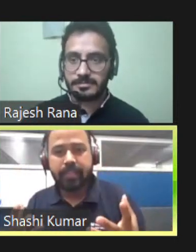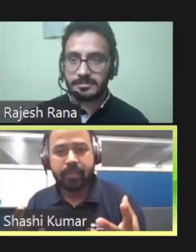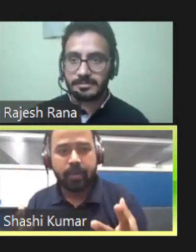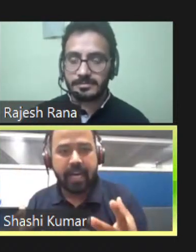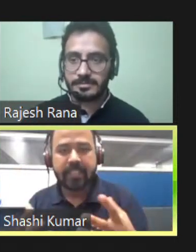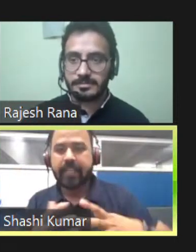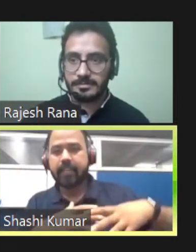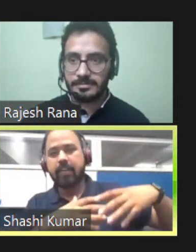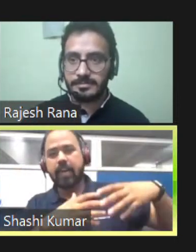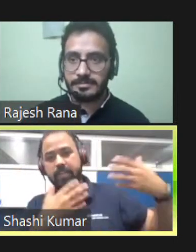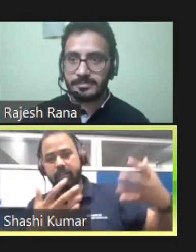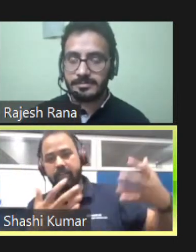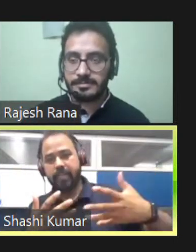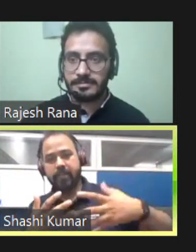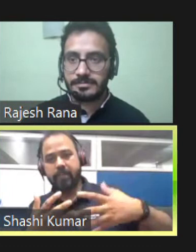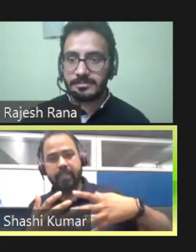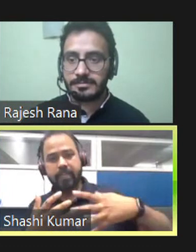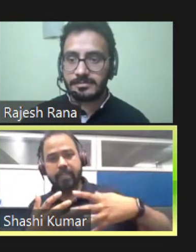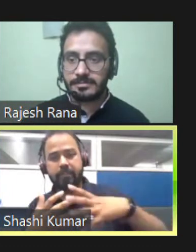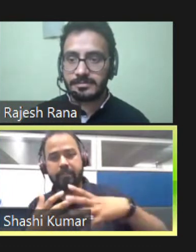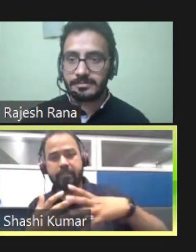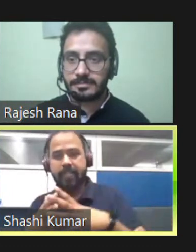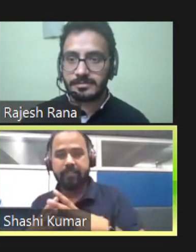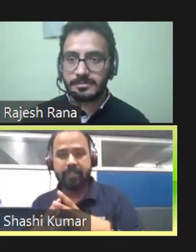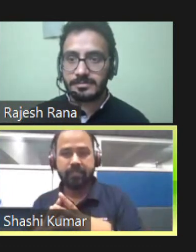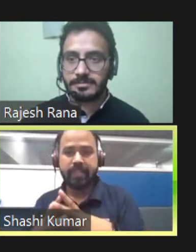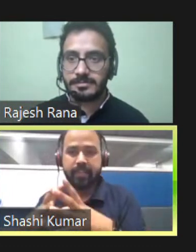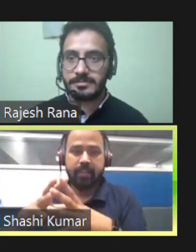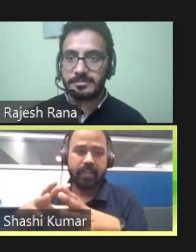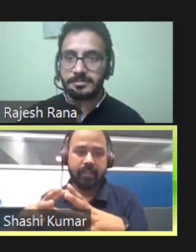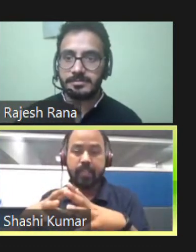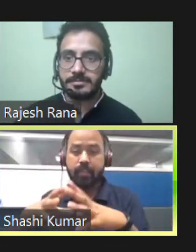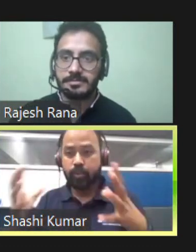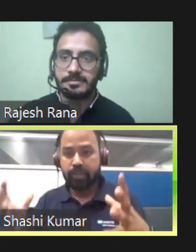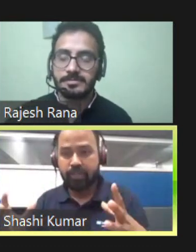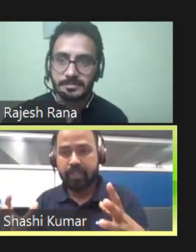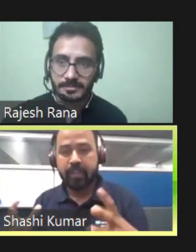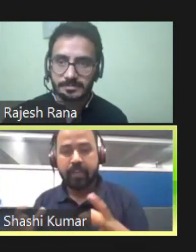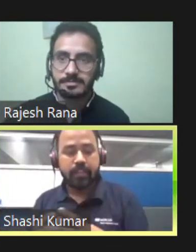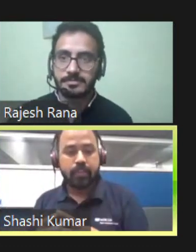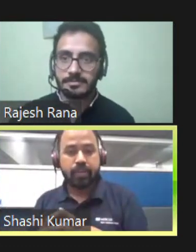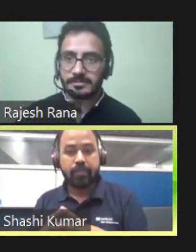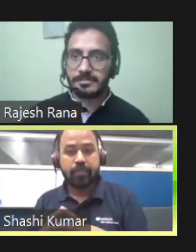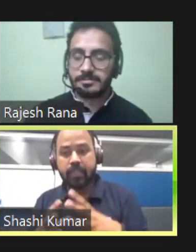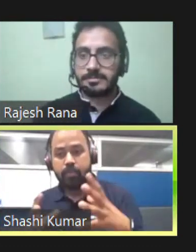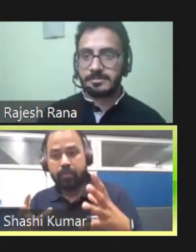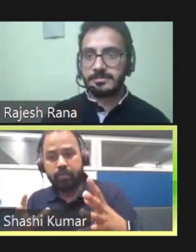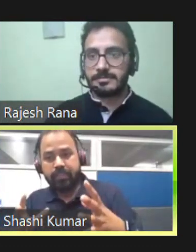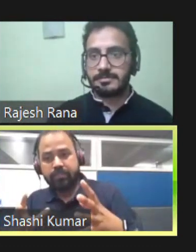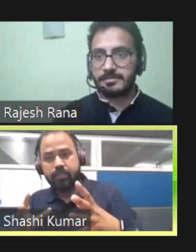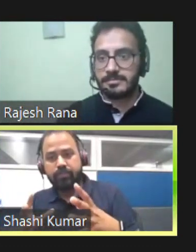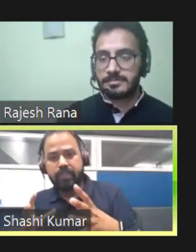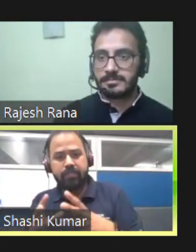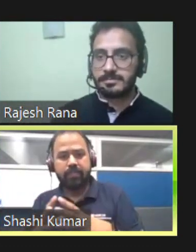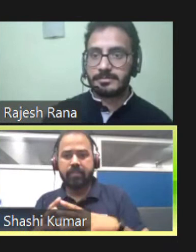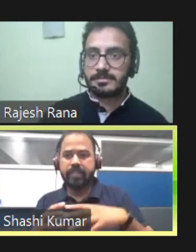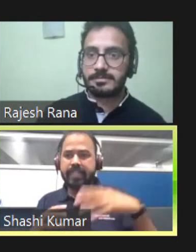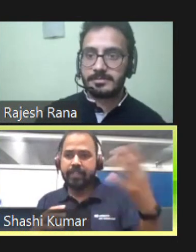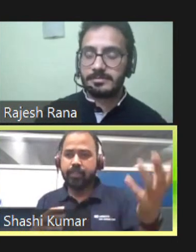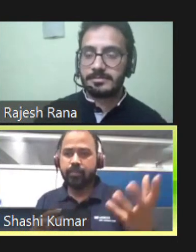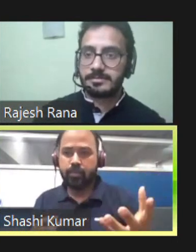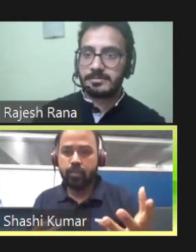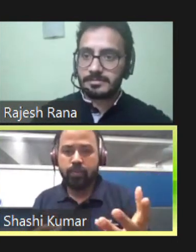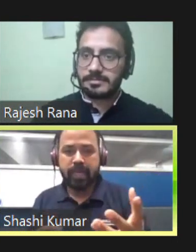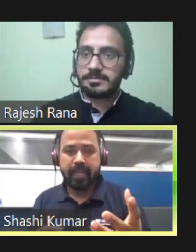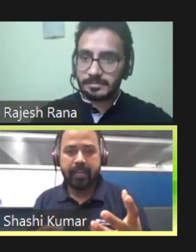होती है. सो एज एन लाइक आवर कंपनी Marsh McLennan is very like an inclusive one. So from the inclusive point of view, we have